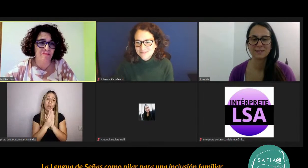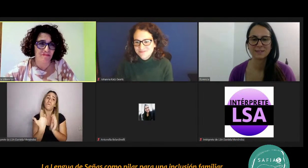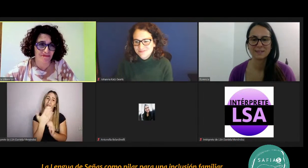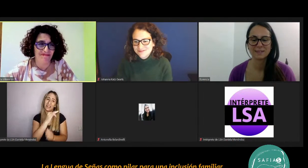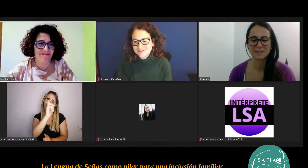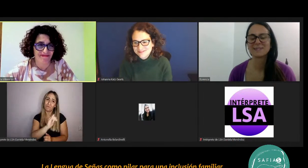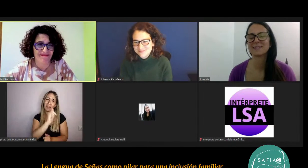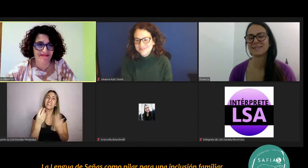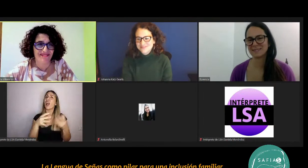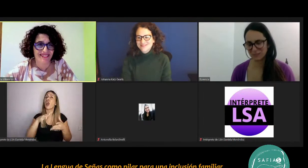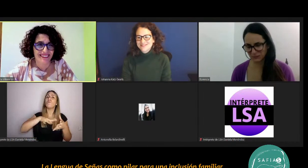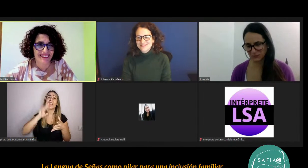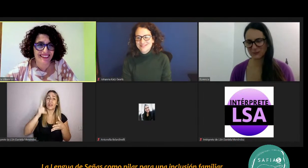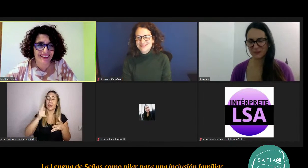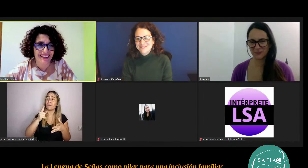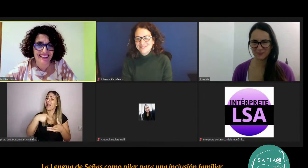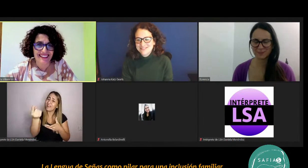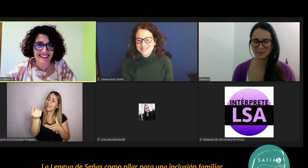demás sepan.